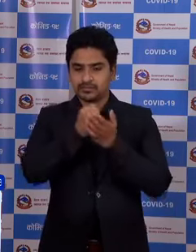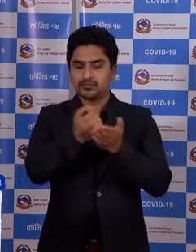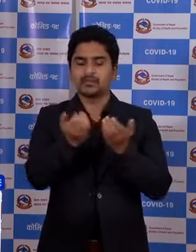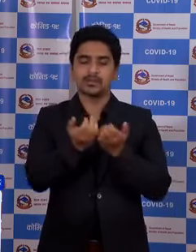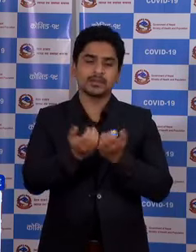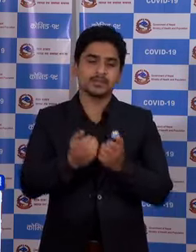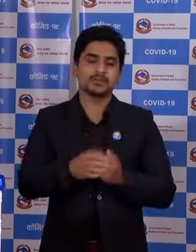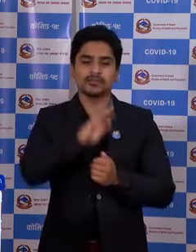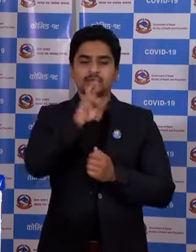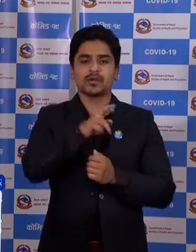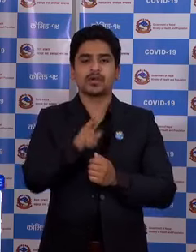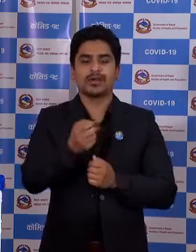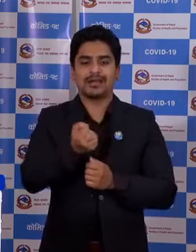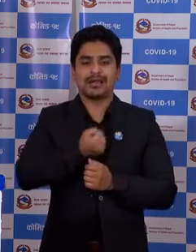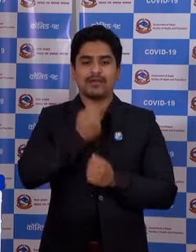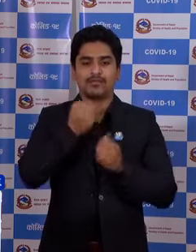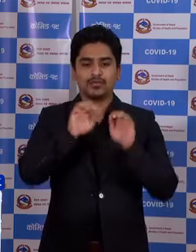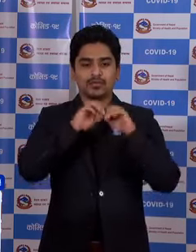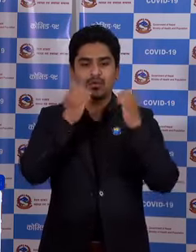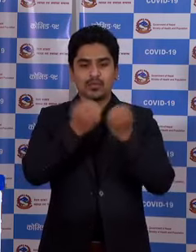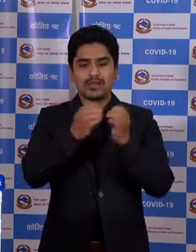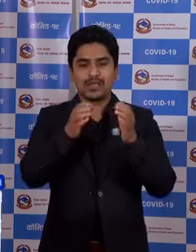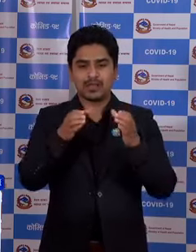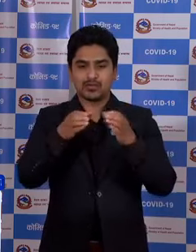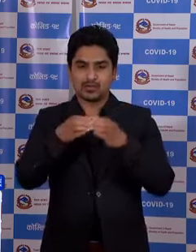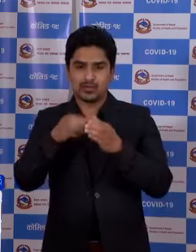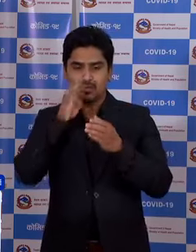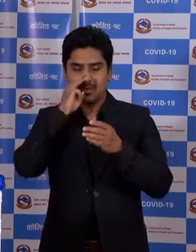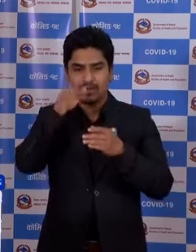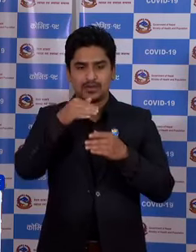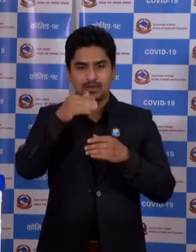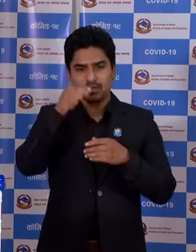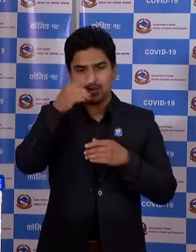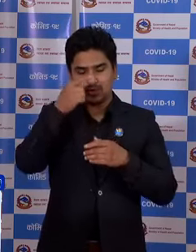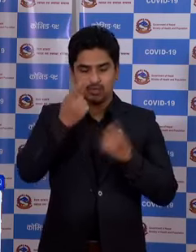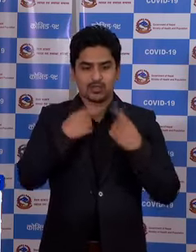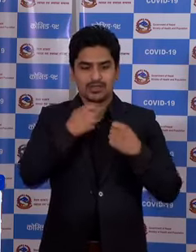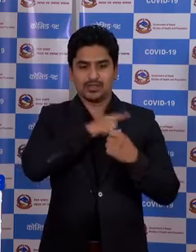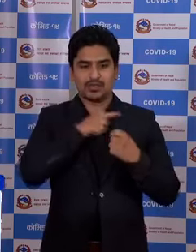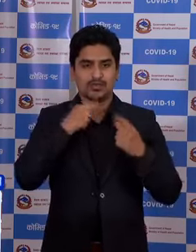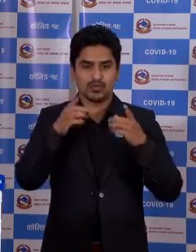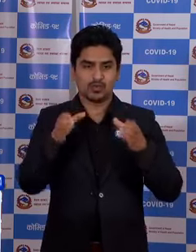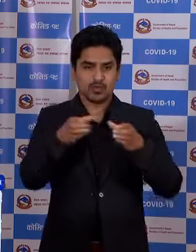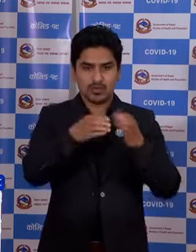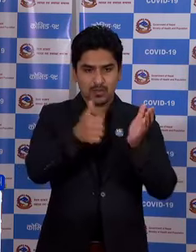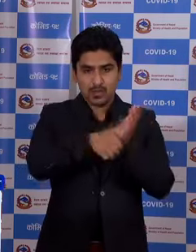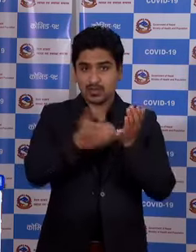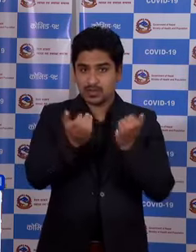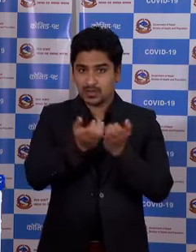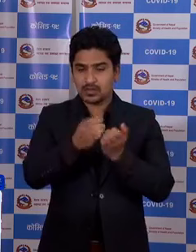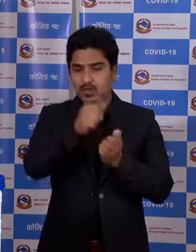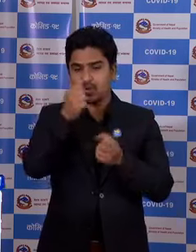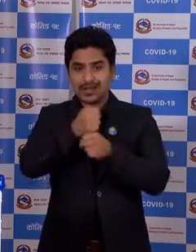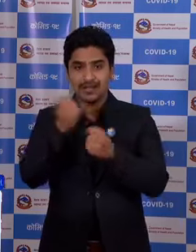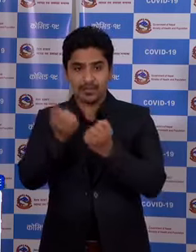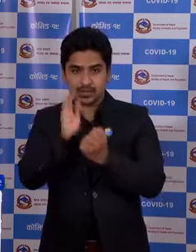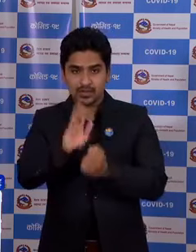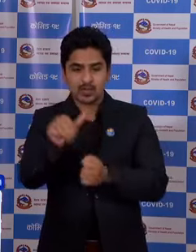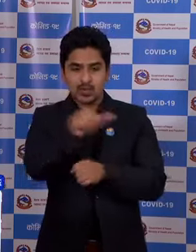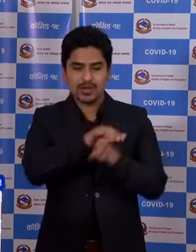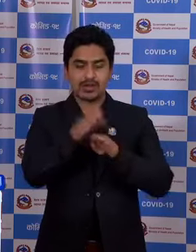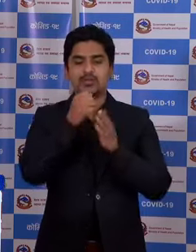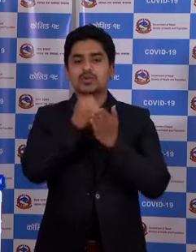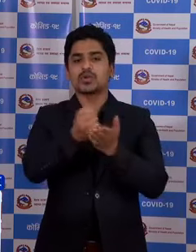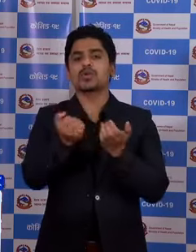सघाउने र आफ्नो समुदाय टोलमा आउने स्वास्थ्यकर्मीको टोली जसले परीक्षण गर्छ र अन्य कार्य गर्छ